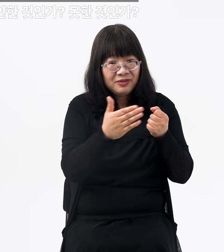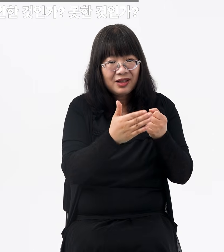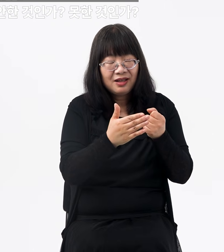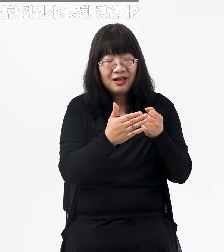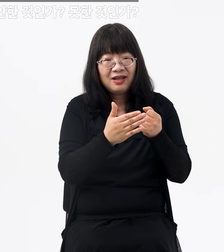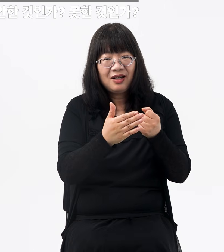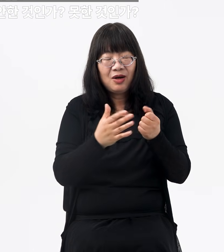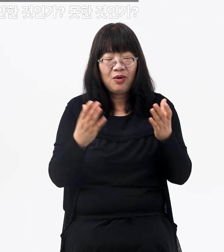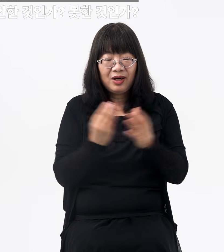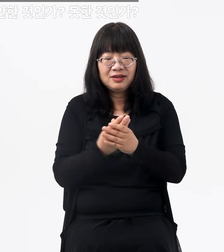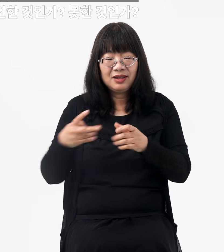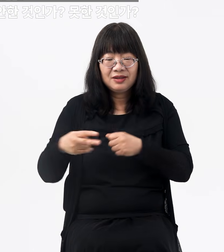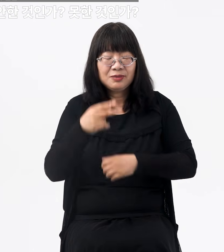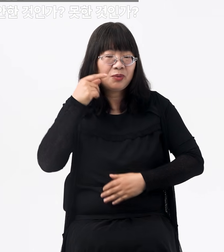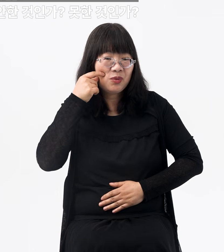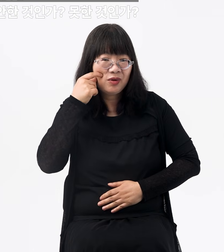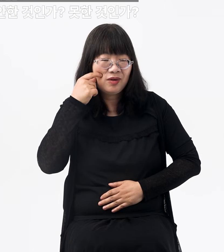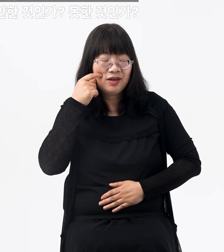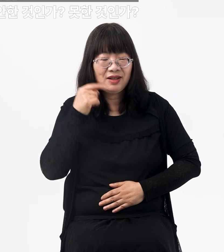말이에요.